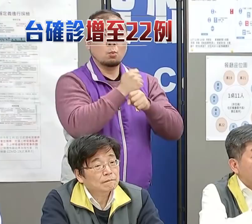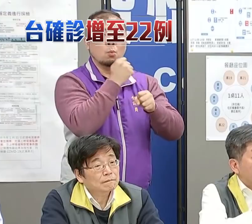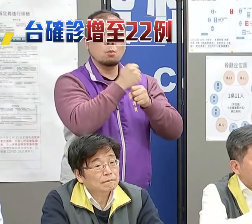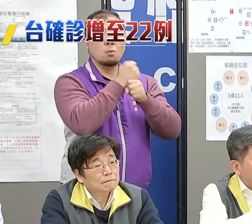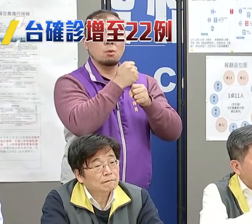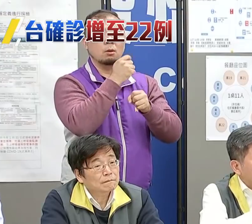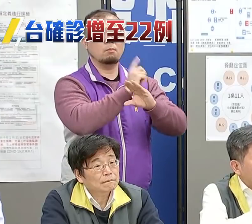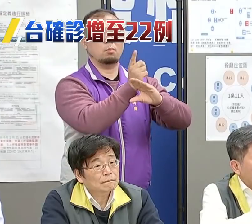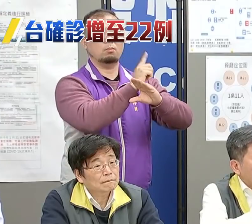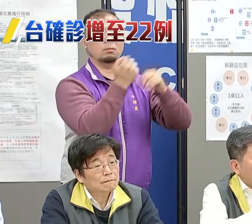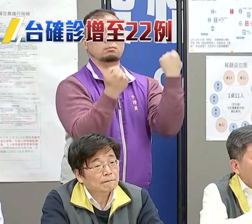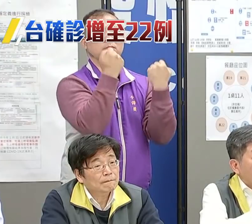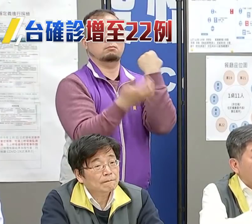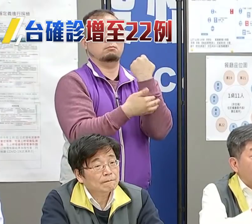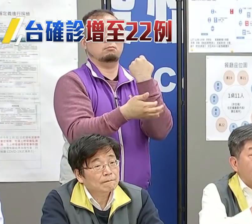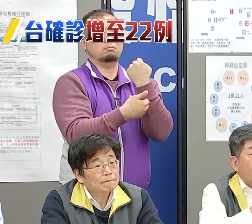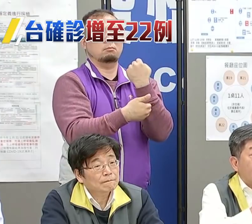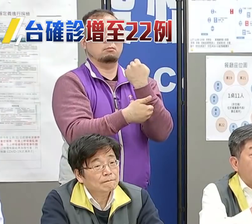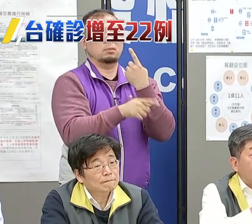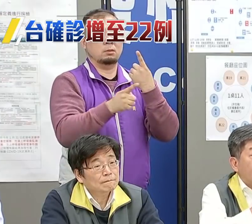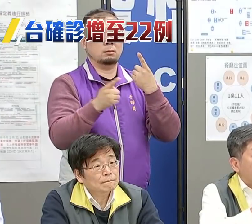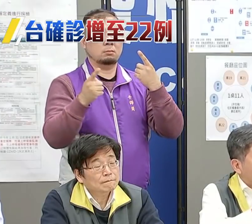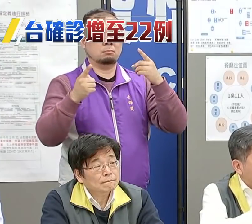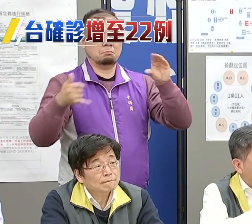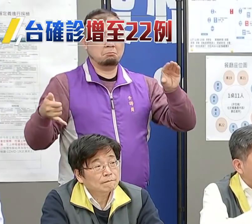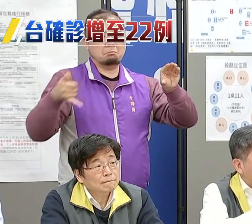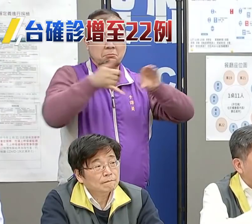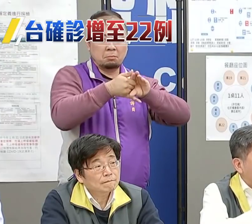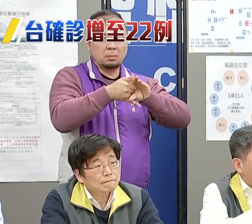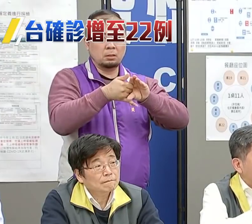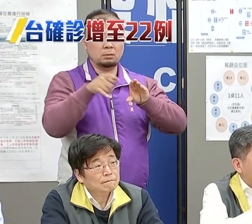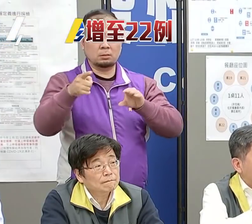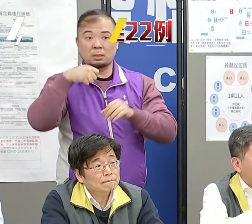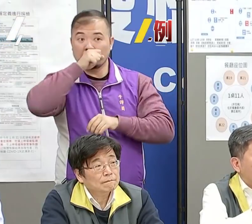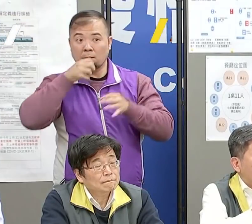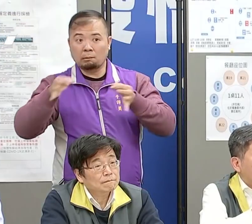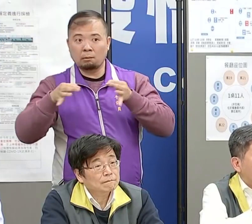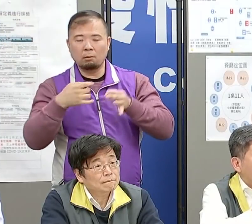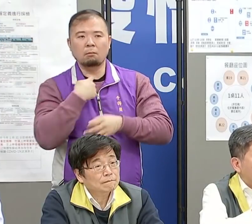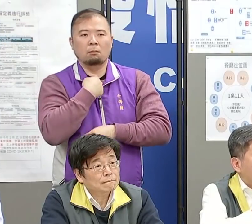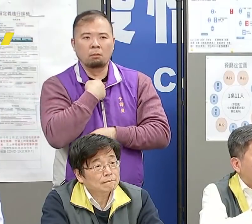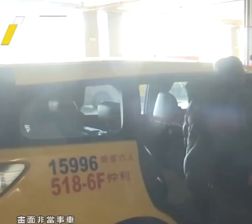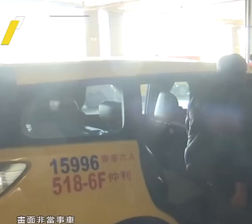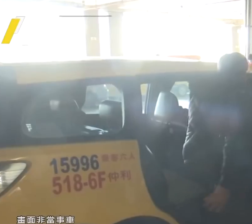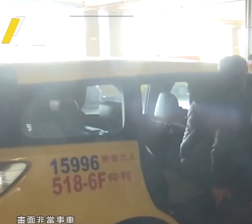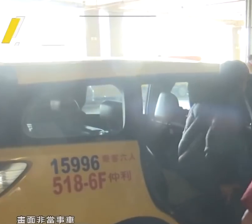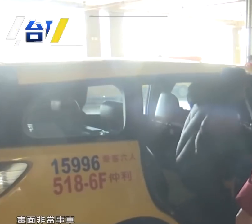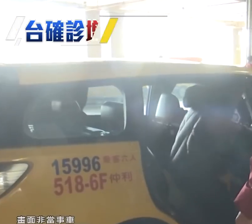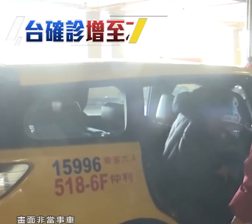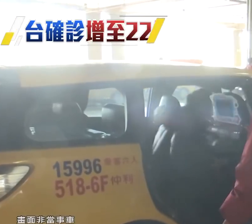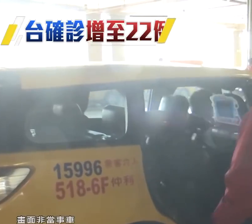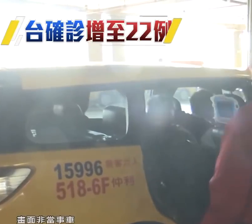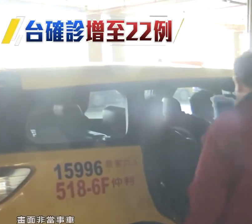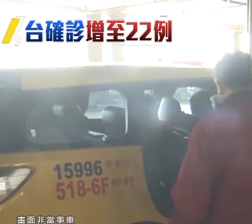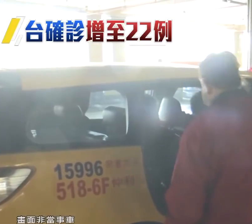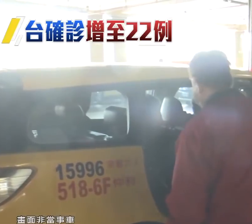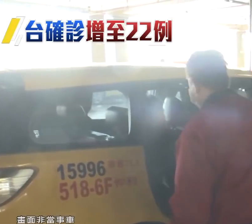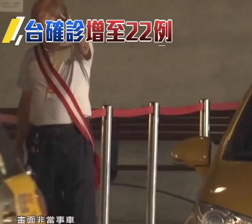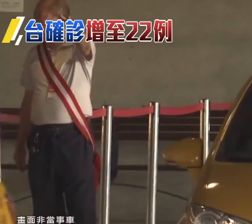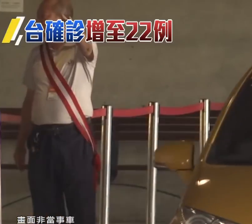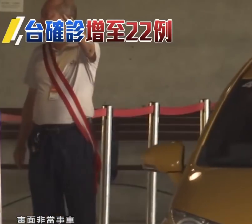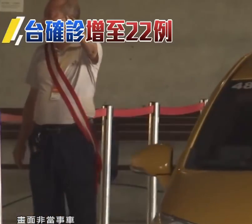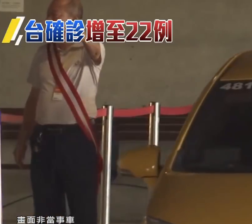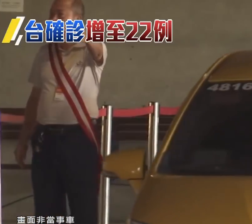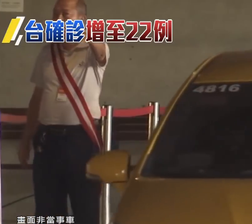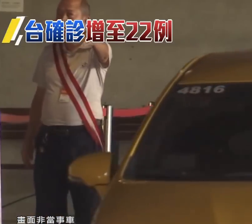他的一个车子，那其实他那天就咳得很厉害，虽然他有戴口罩。 疫情中心从家庭就医和